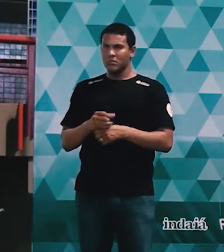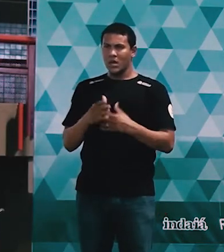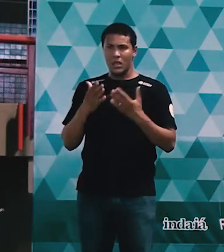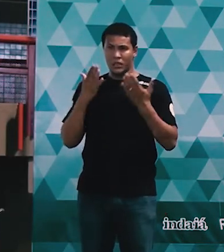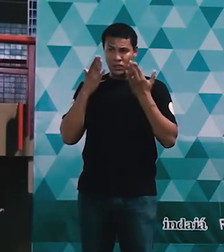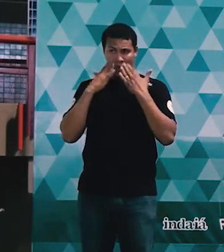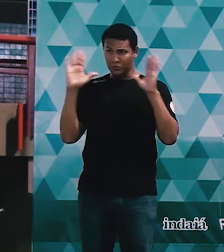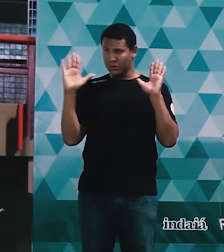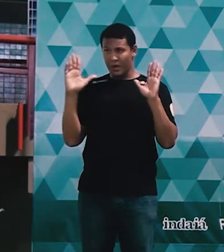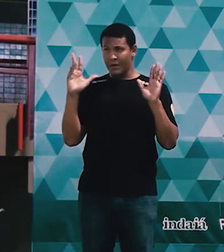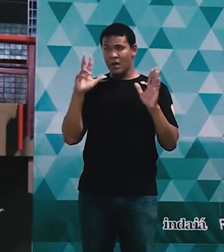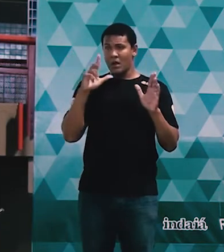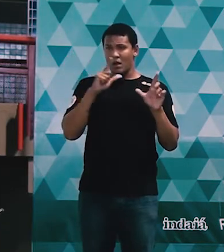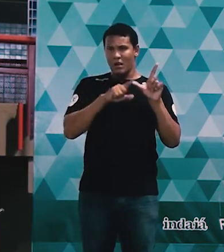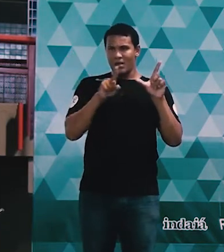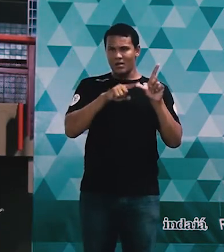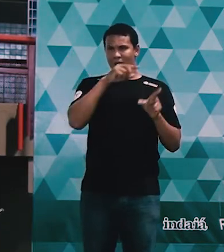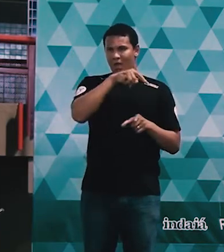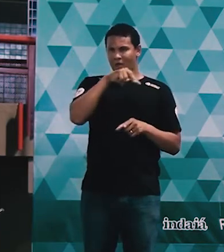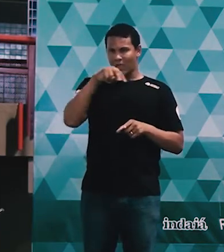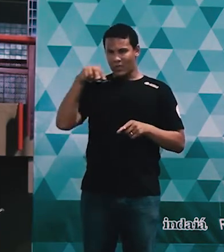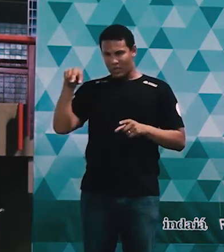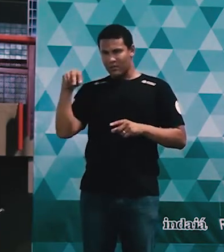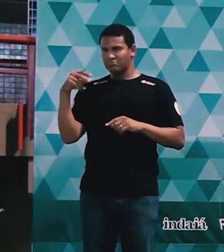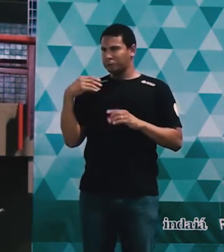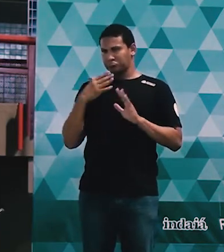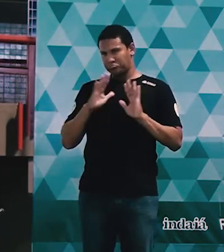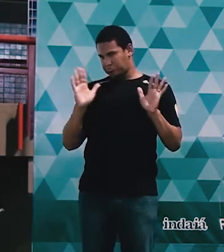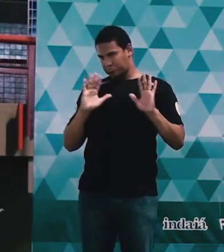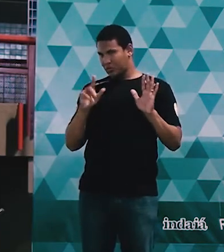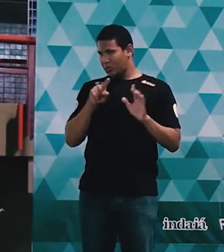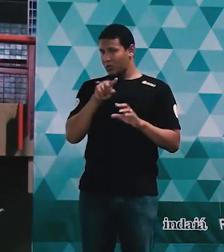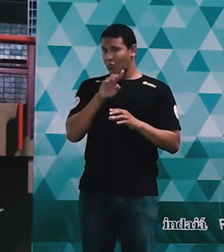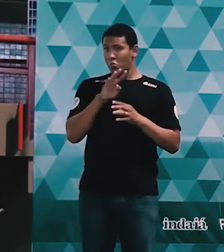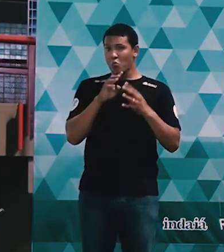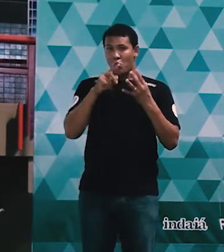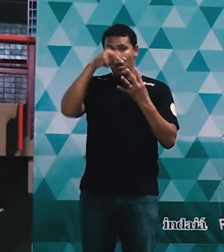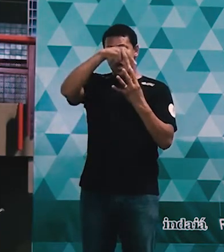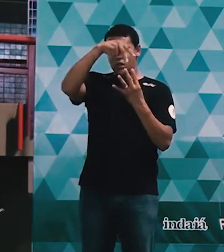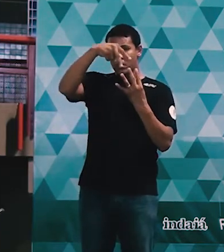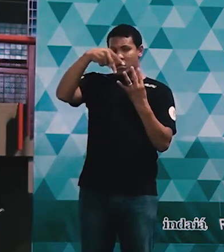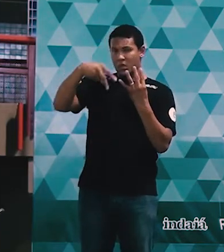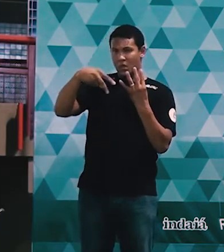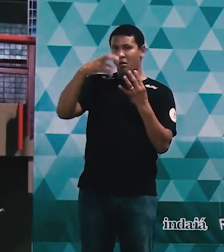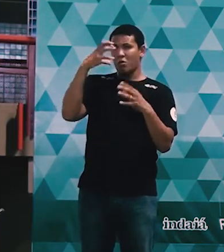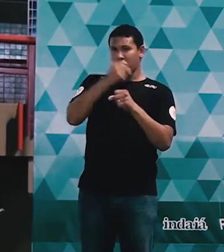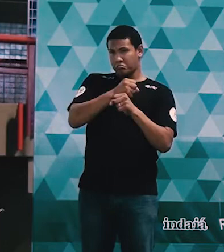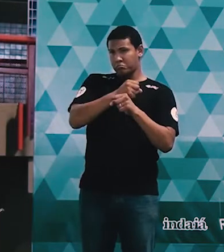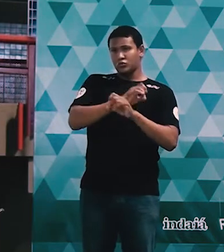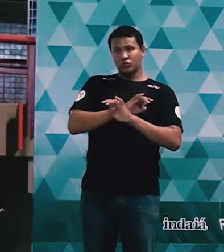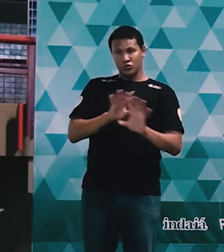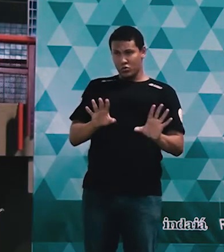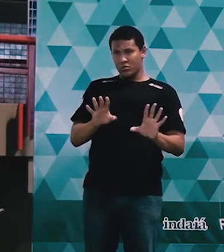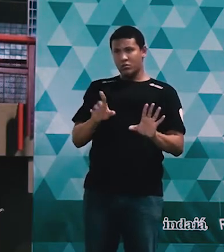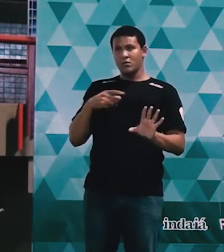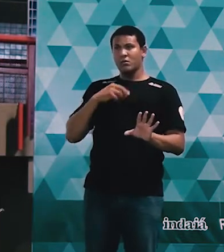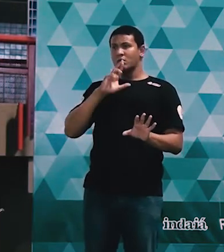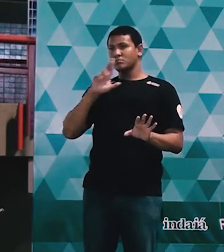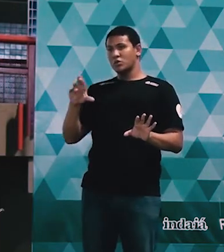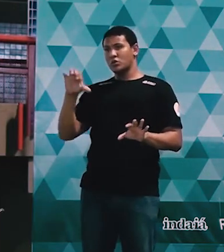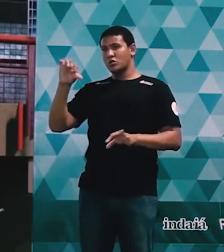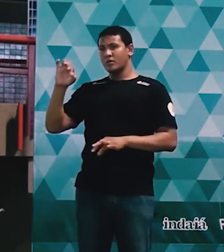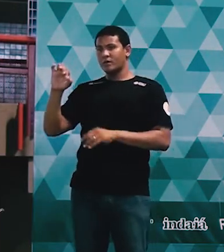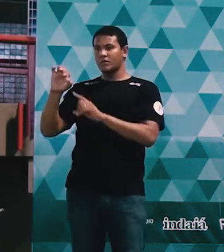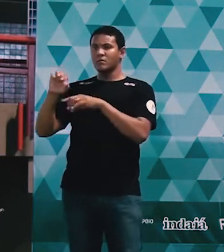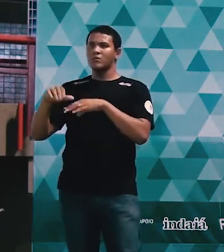N2, N3, N4. Eu sei que eu somei os 4. Dividi por 4 e o resultado deu 90. Pessoal, qual é o único